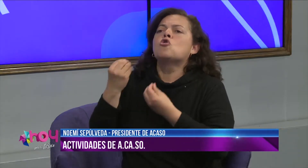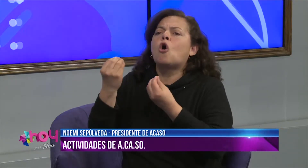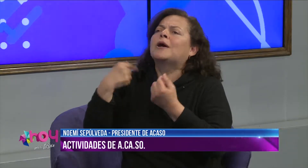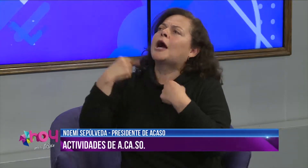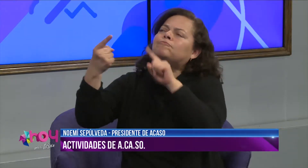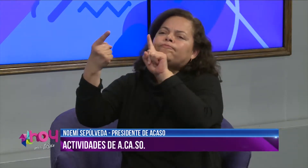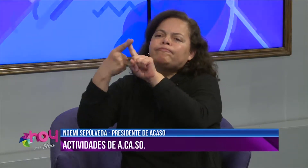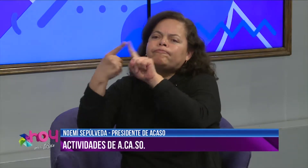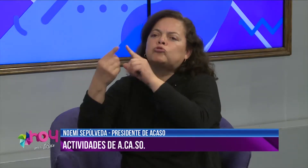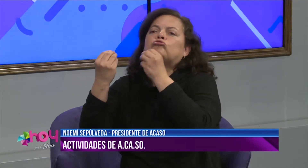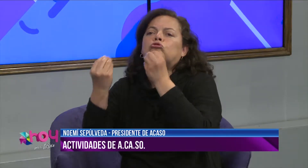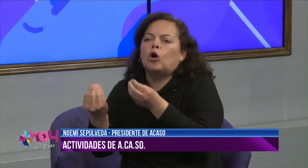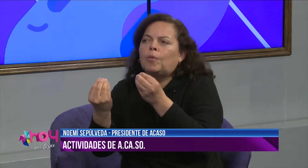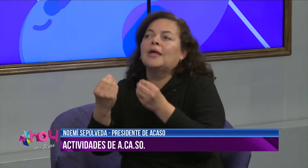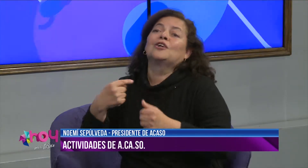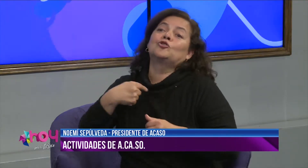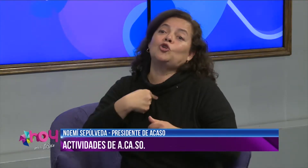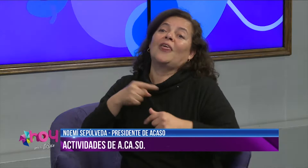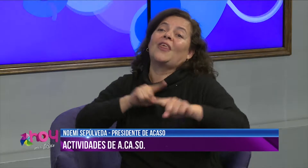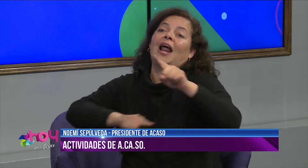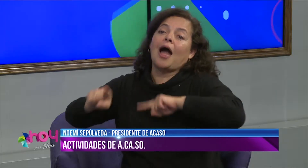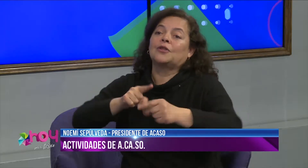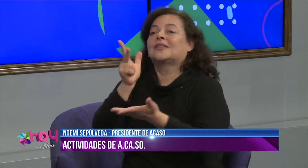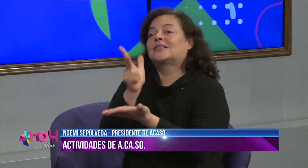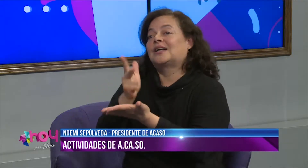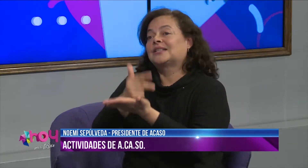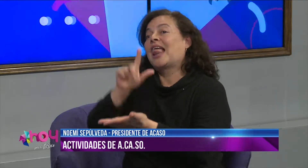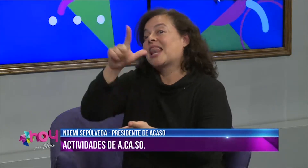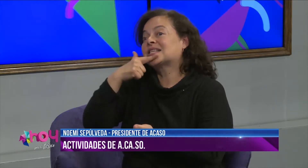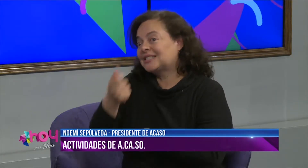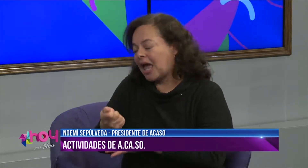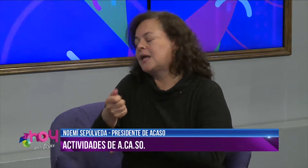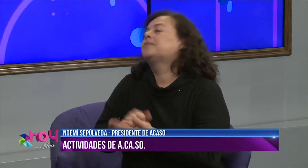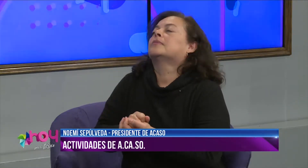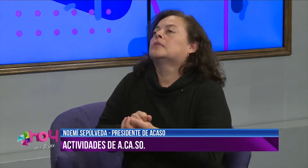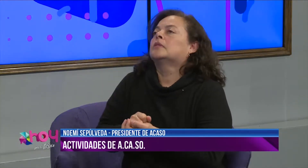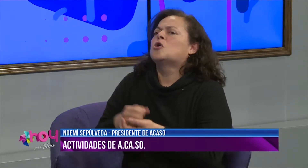Confederación Argentina de Sordos, nosotros estamos muy vinculados, yo soy delegada dentro del Departamento de Lengua de Señas,